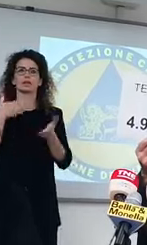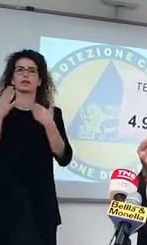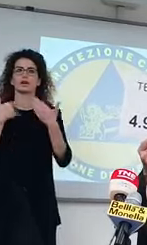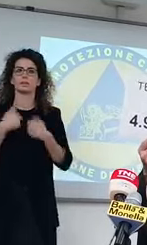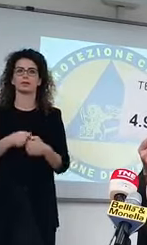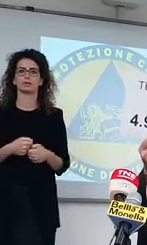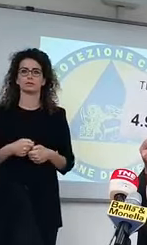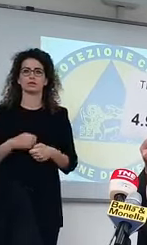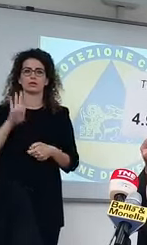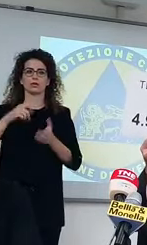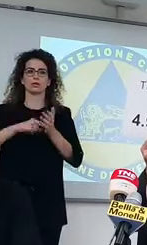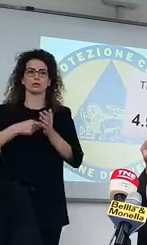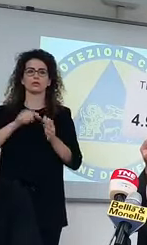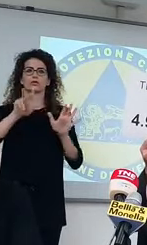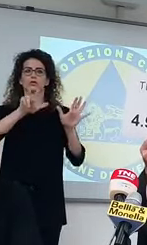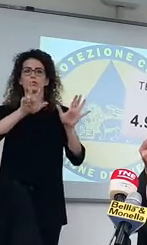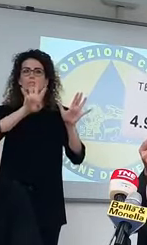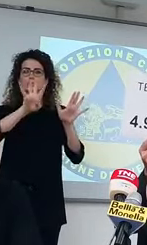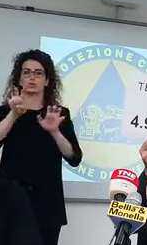rapidi,